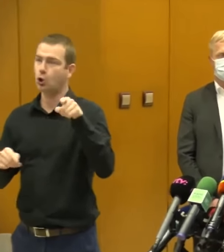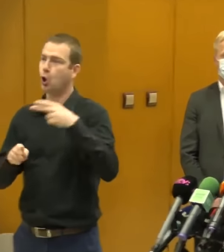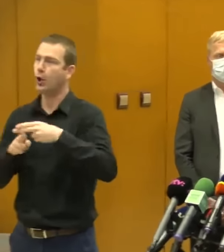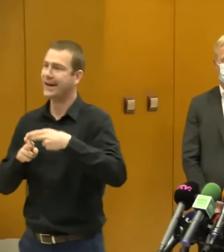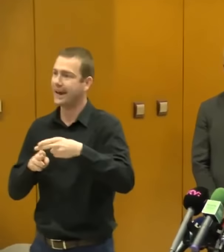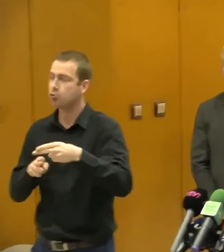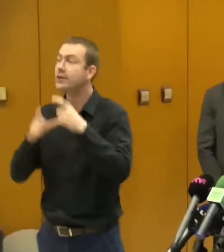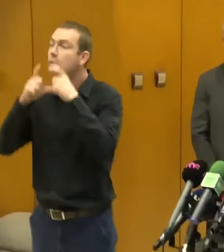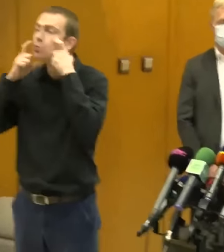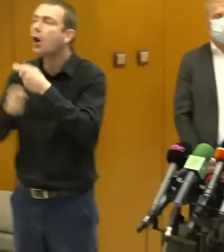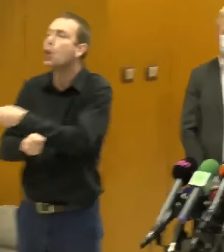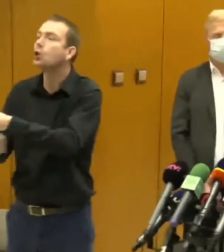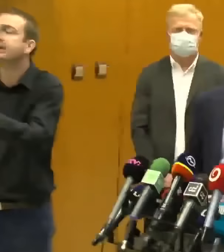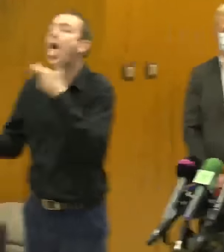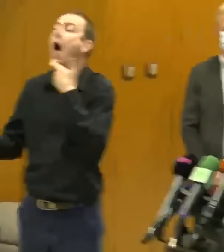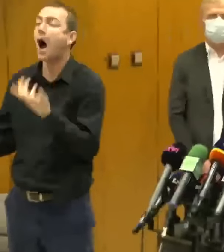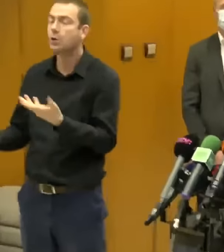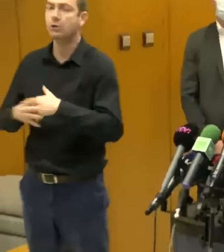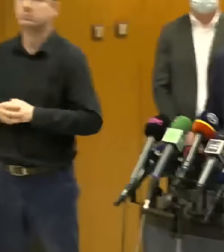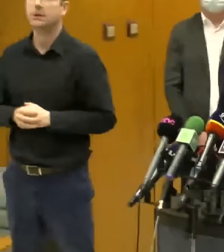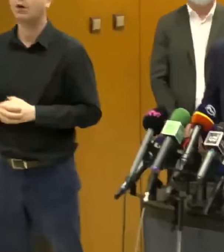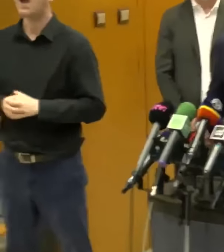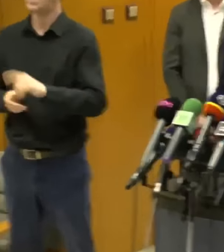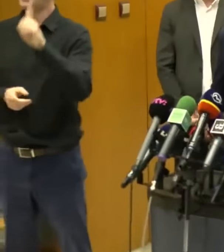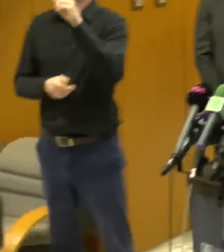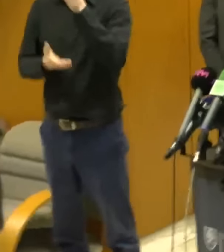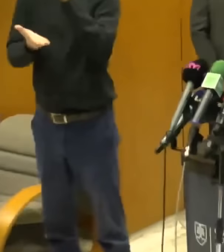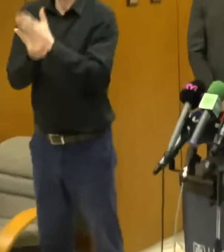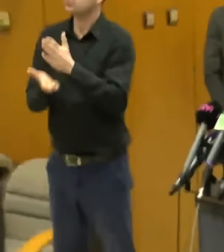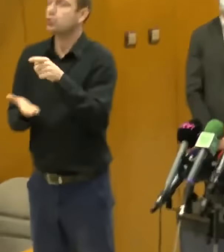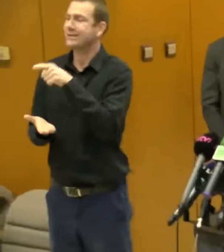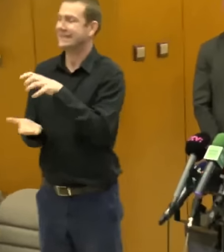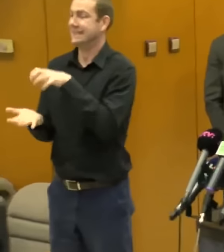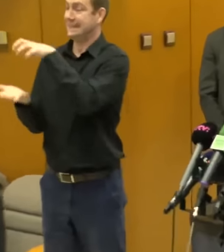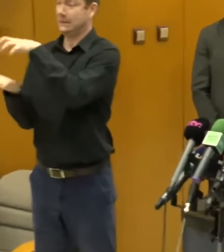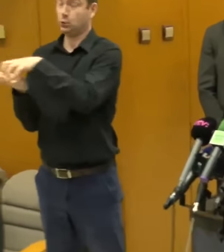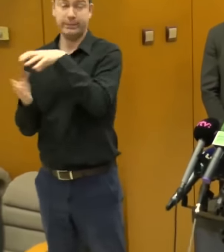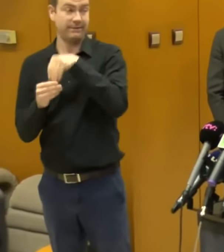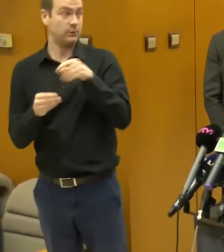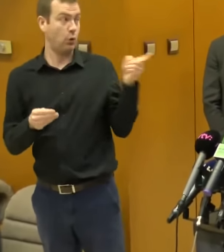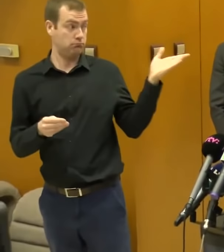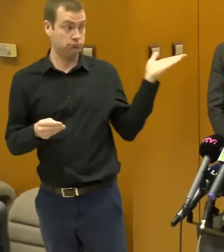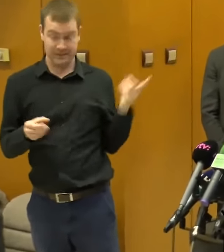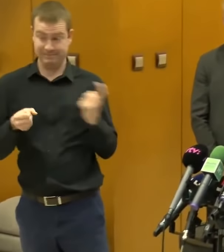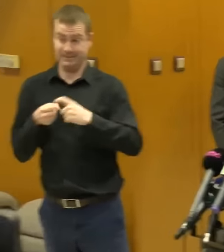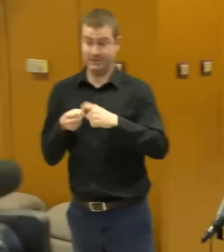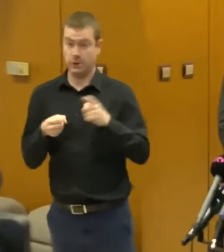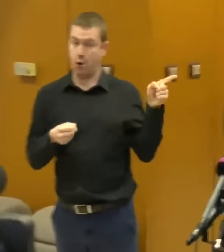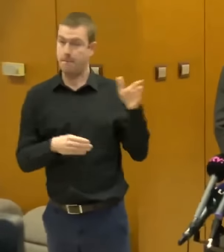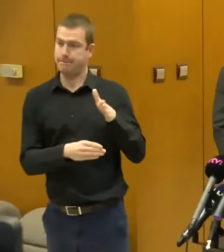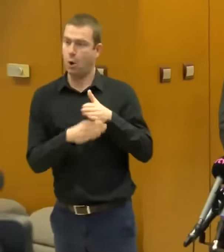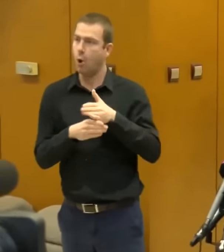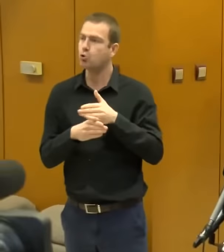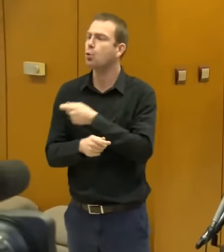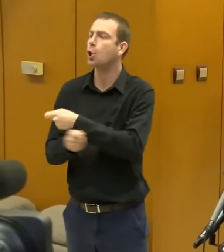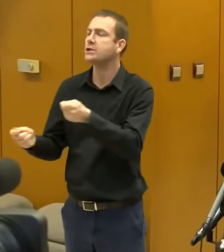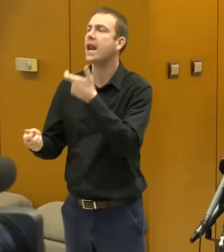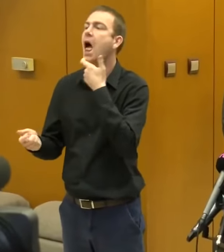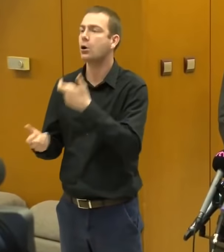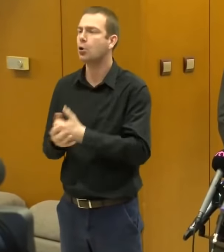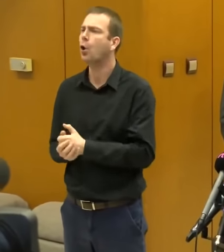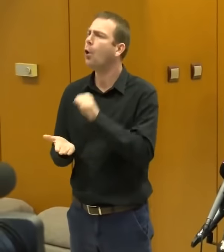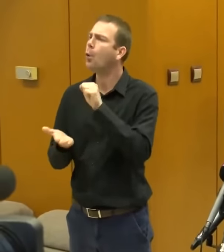už za pomoci práve ľudí, ktorí teda tvoria tento tím, ktorý je za mnou. Takže určite budeme